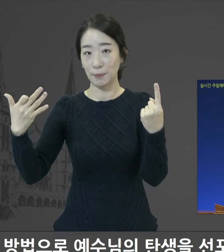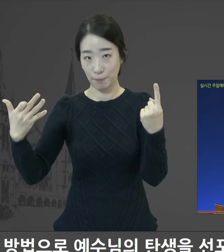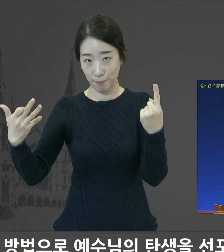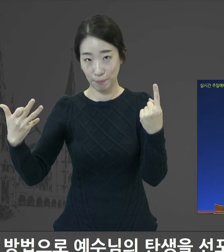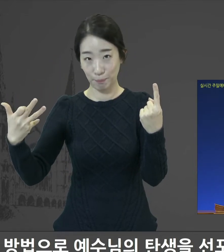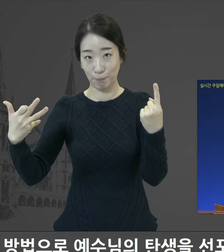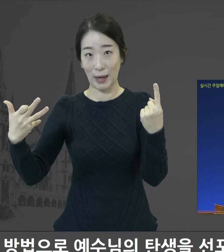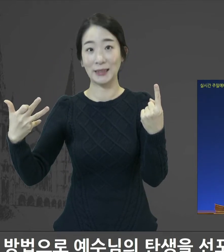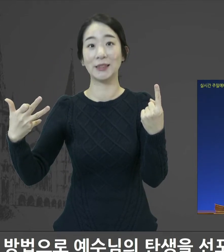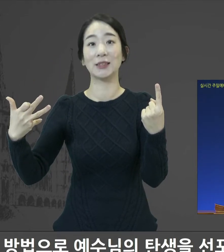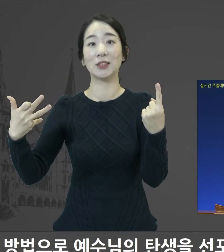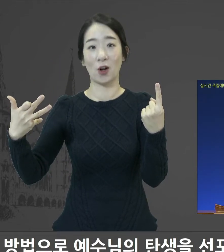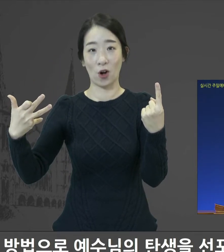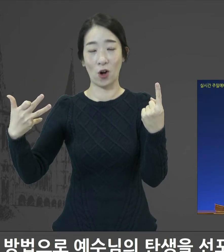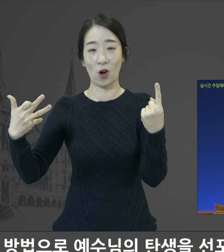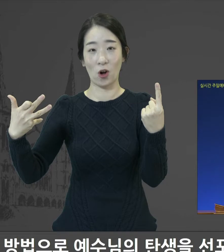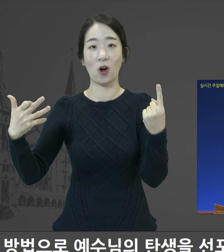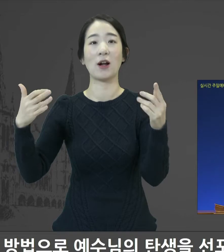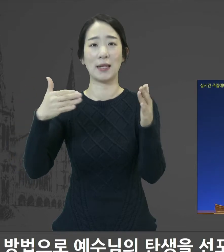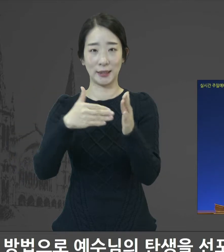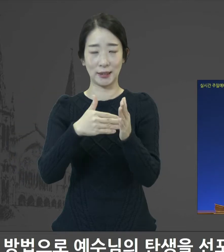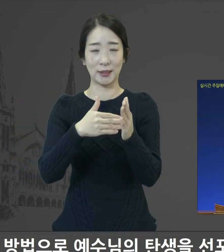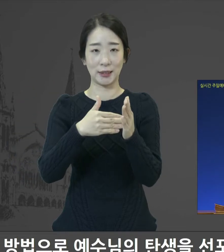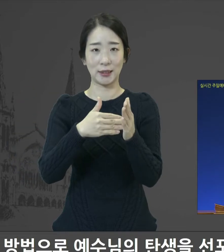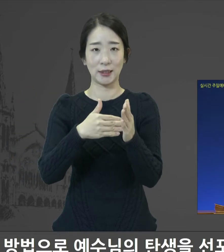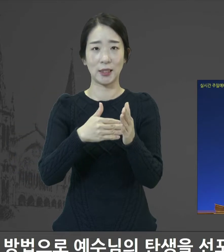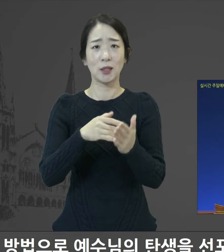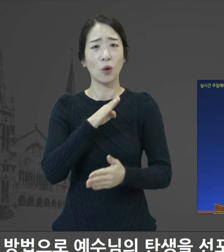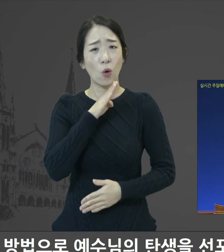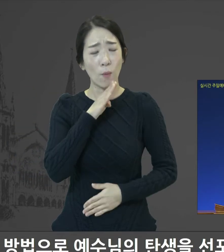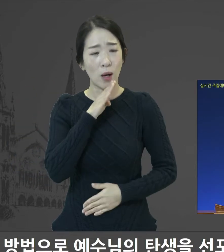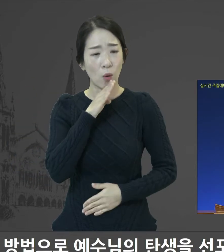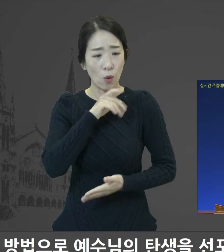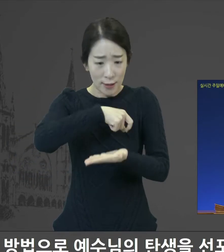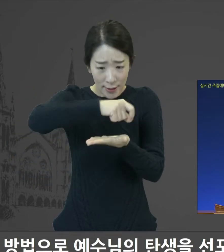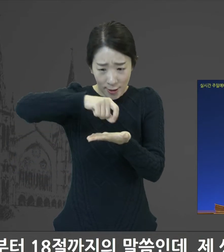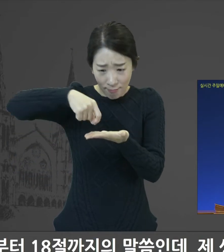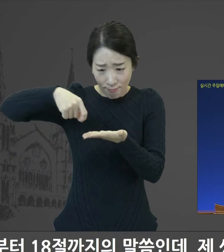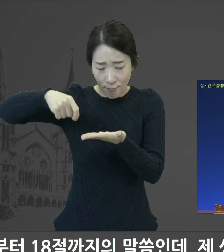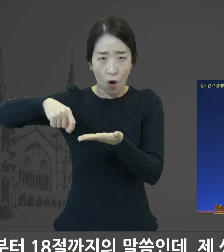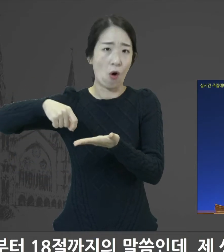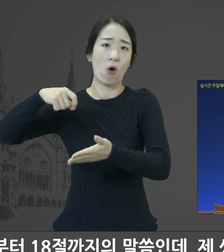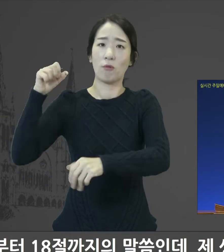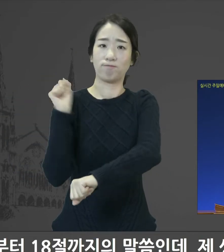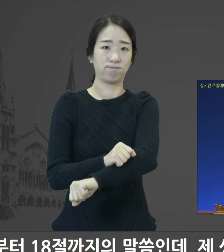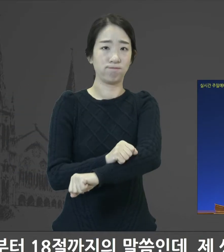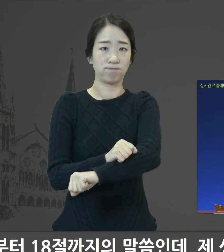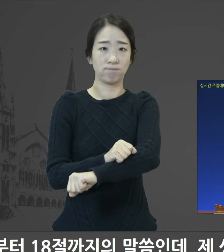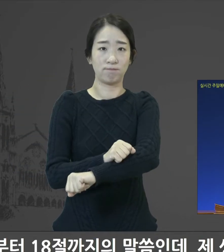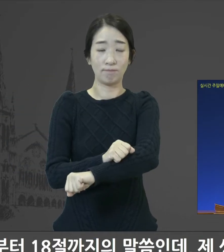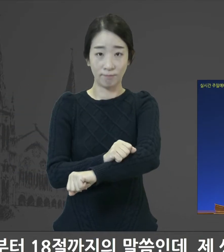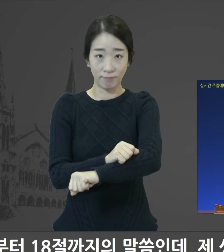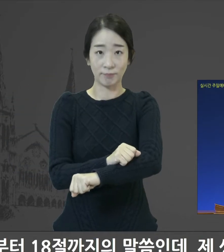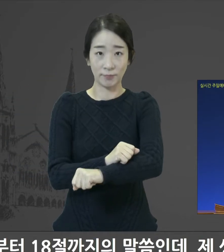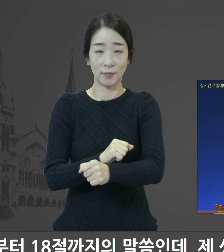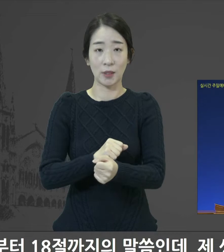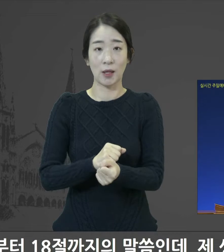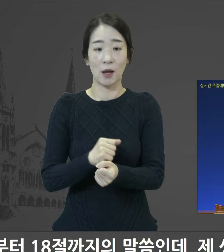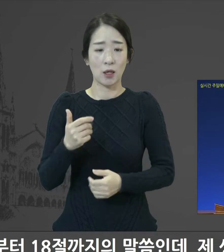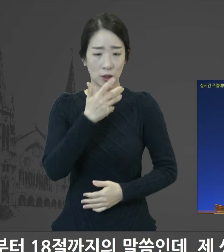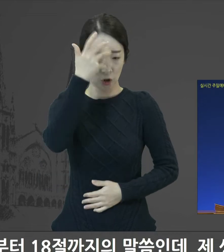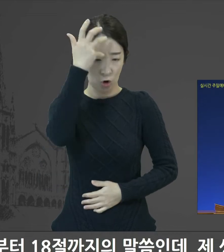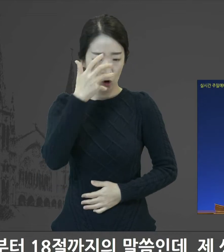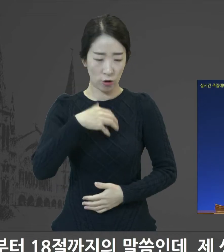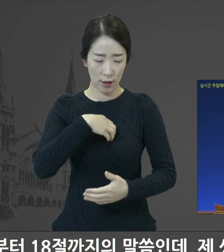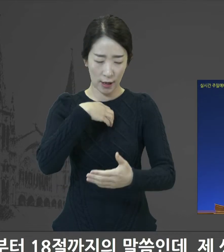제 생각으로는 이건 인간이 쓸 수 있는 글의 수준을 벗어납니다. 이것은 온전히 성령의 감동하심을